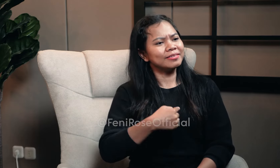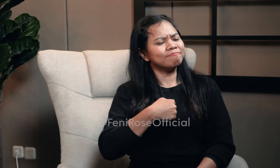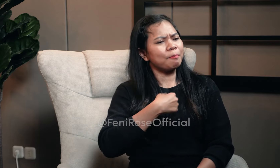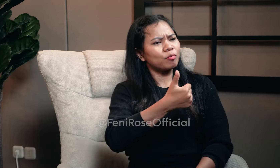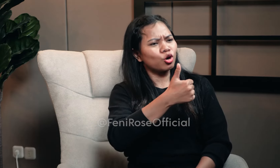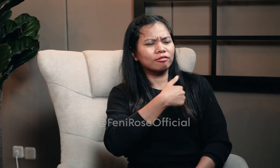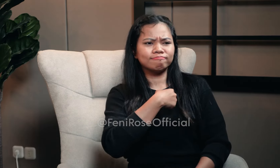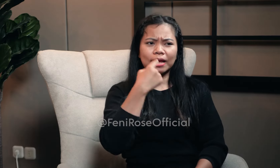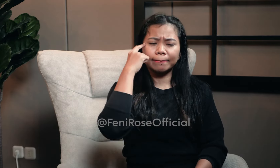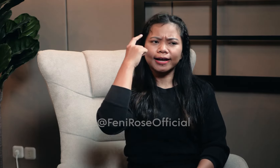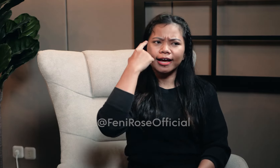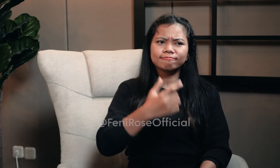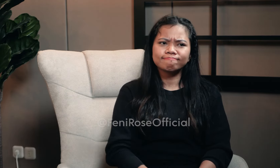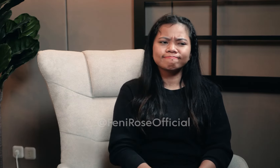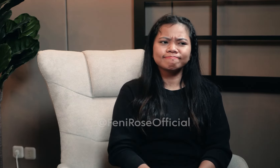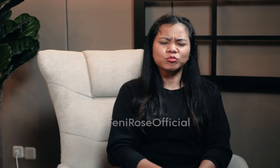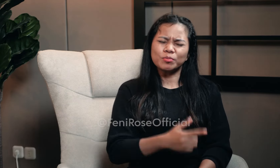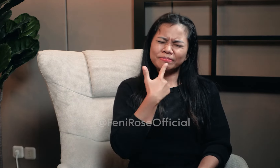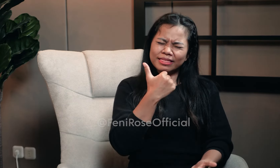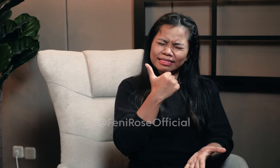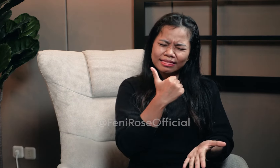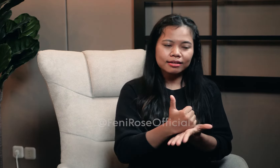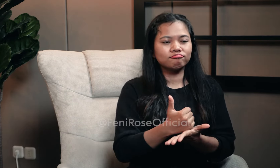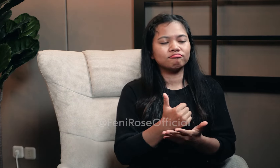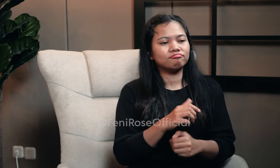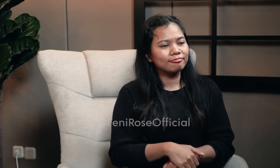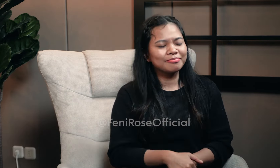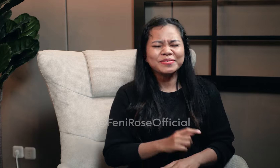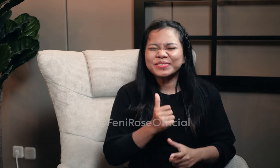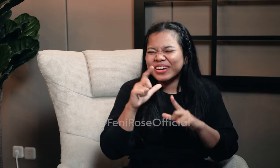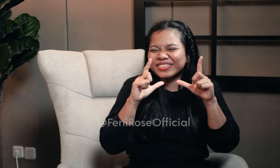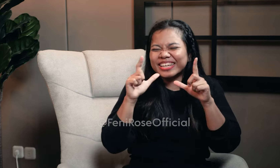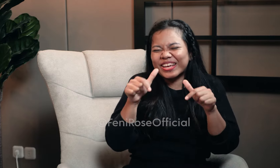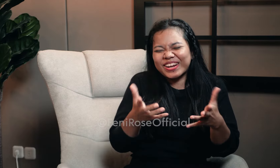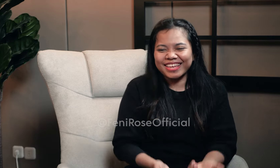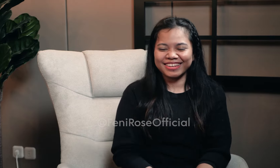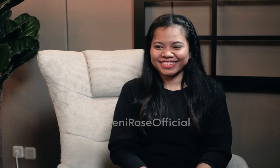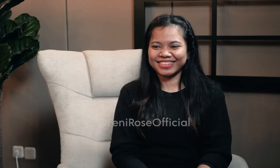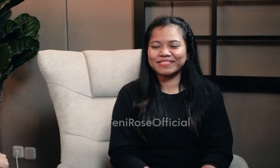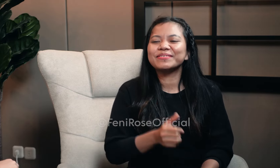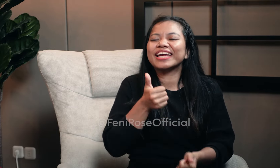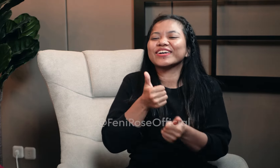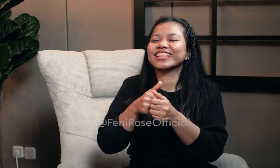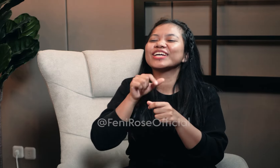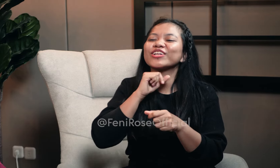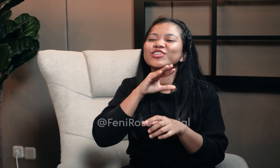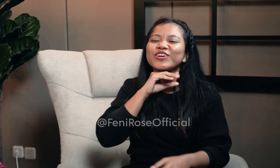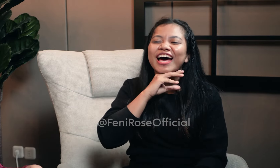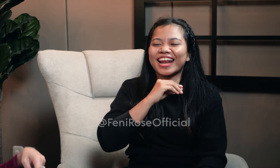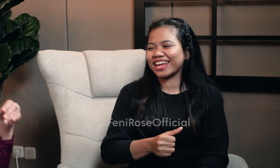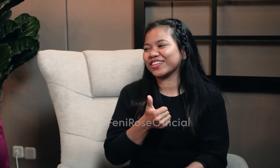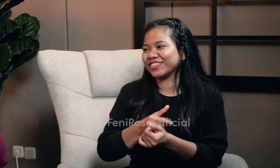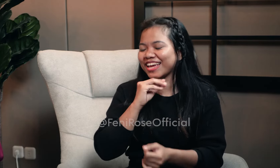saya baik saya setuju Oke saya pikir Baiklah yang penting seperti ekspresi p seperti itu ya Mbak plus